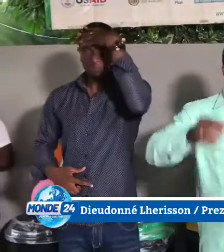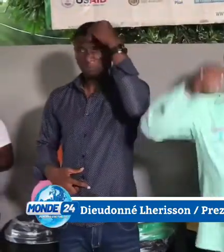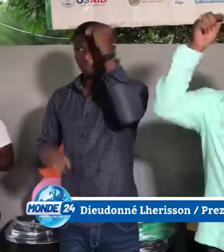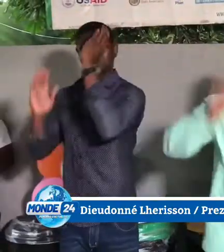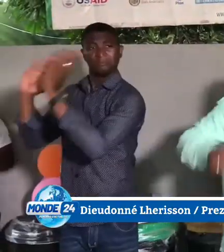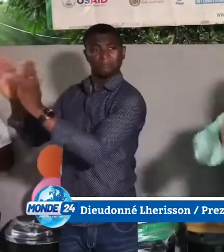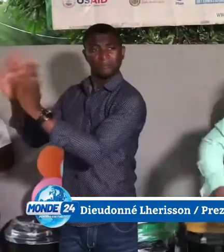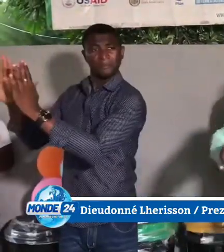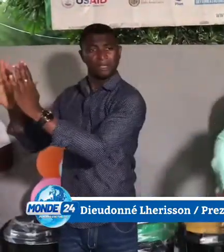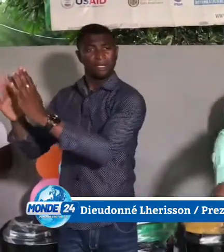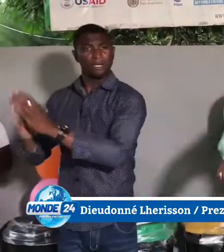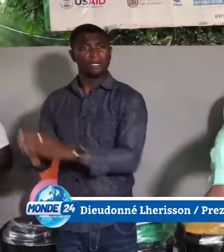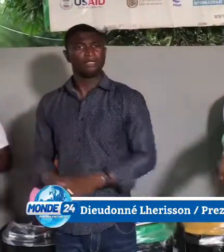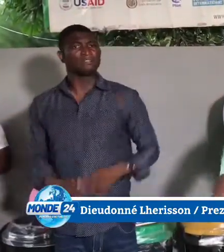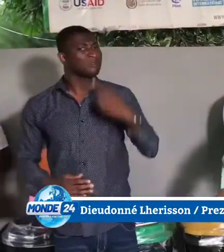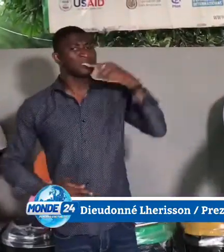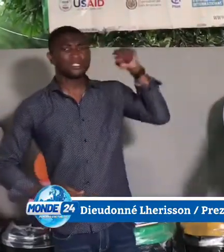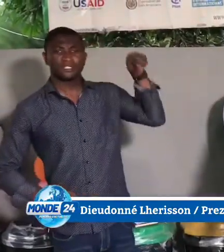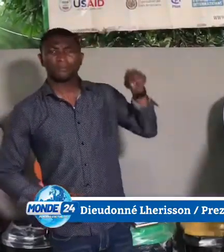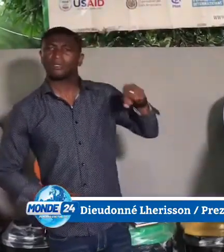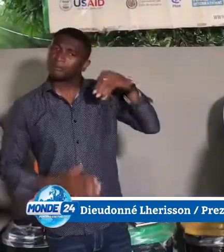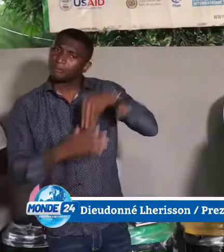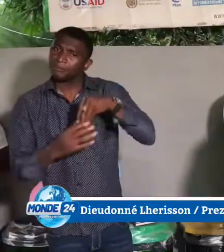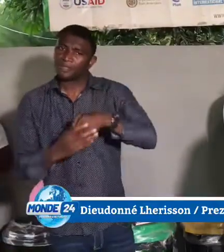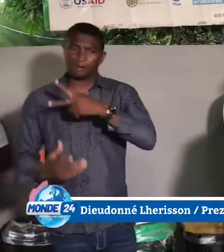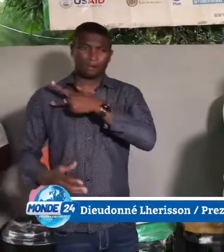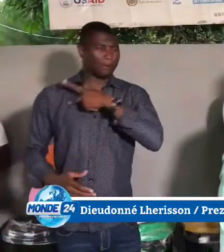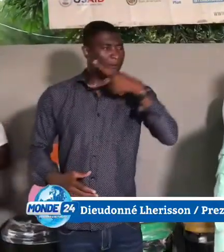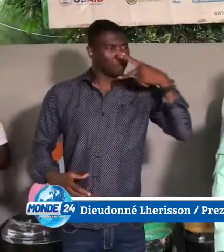pas, l'autre l'État n'a pas